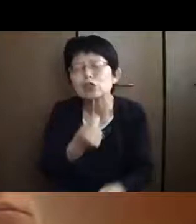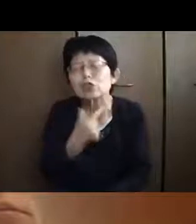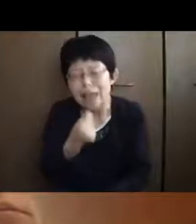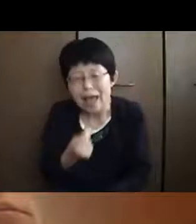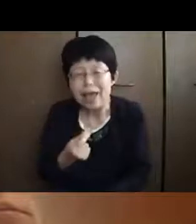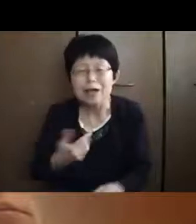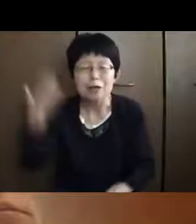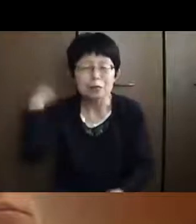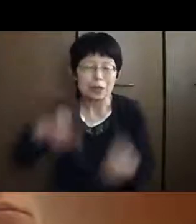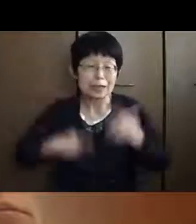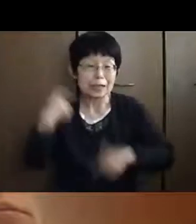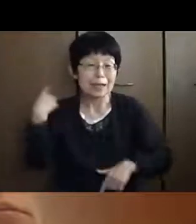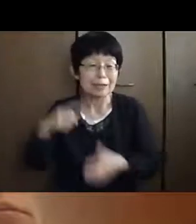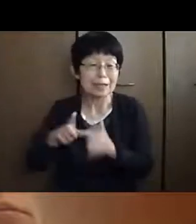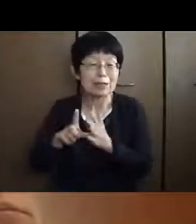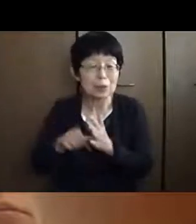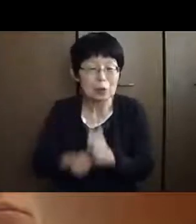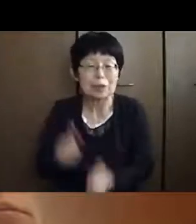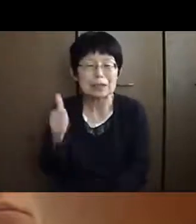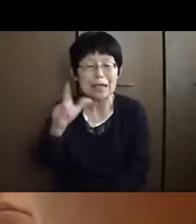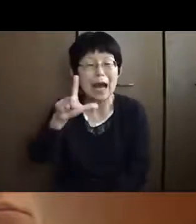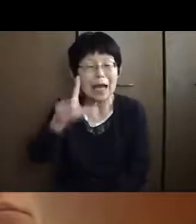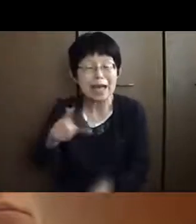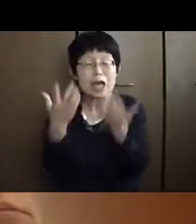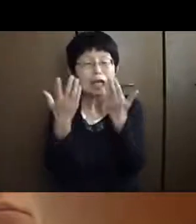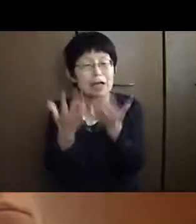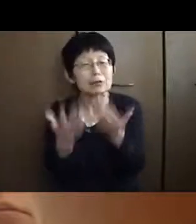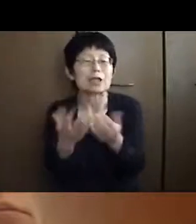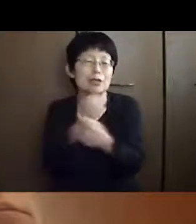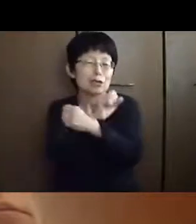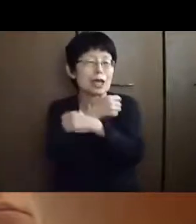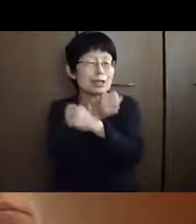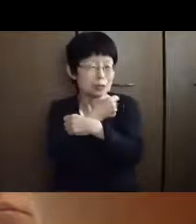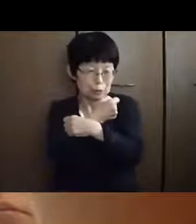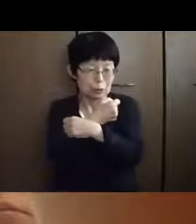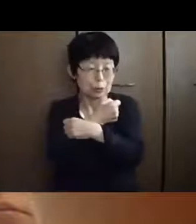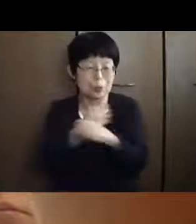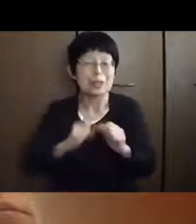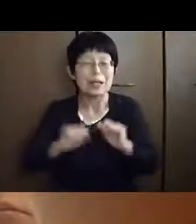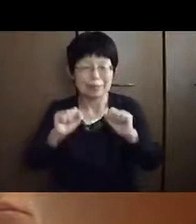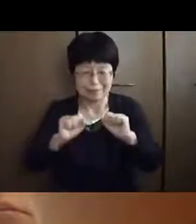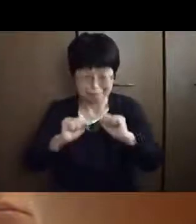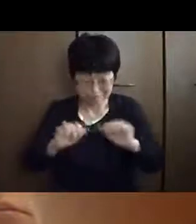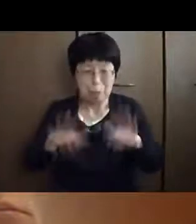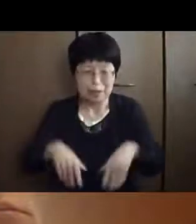学という研究をやってます。そんな研究があるんですか。 変な研究。